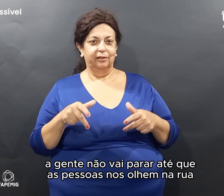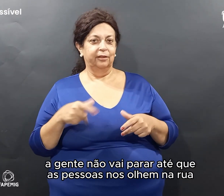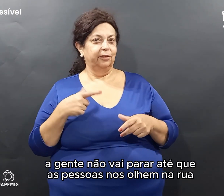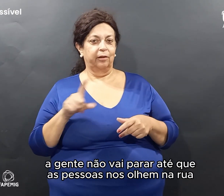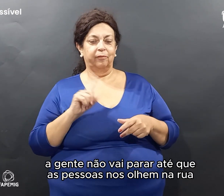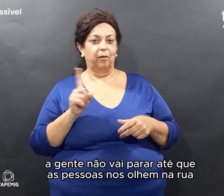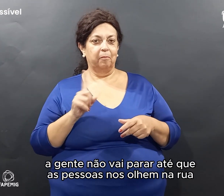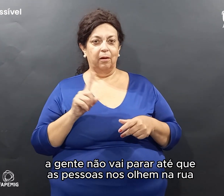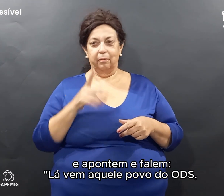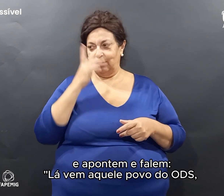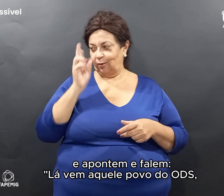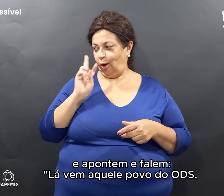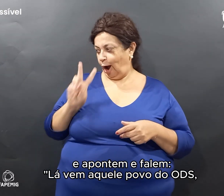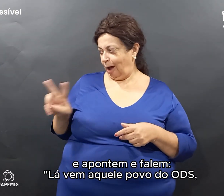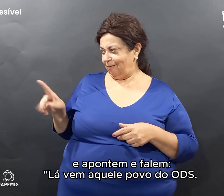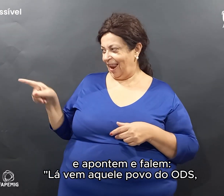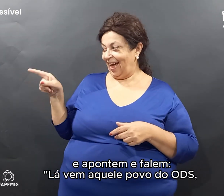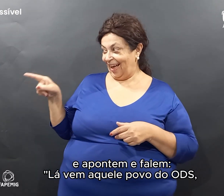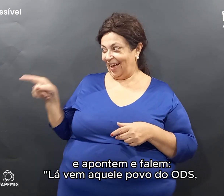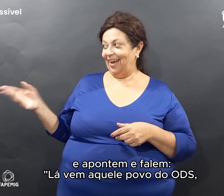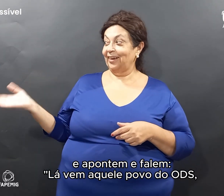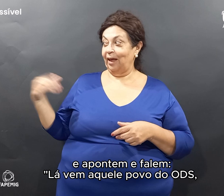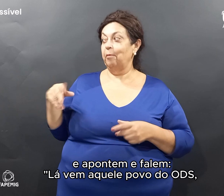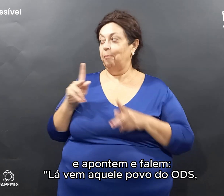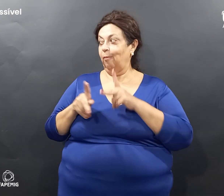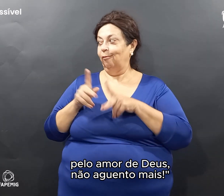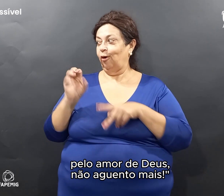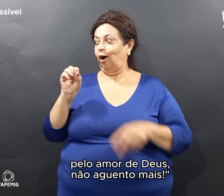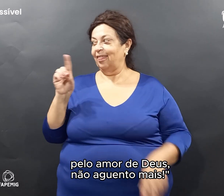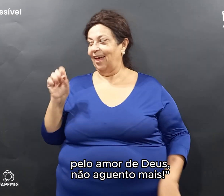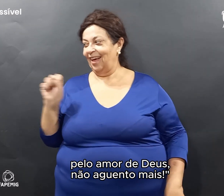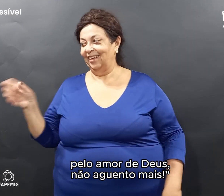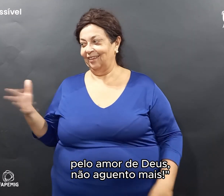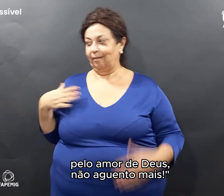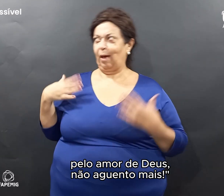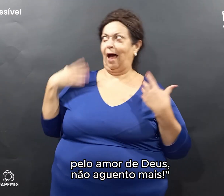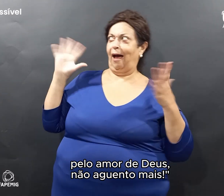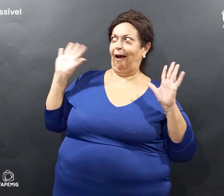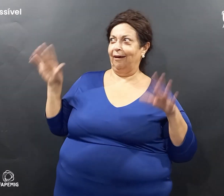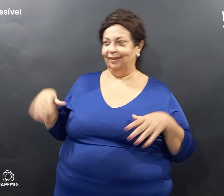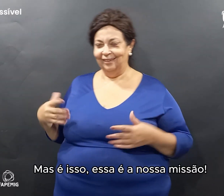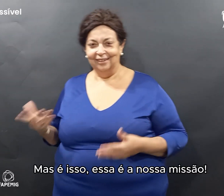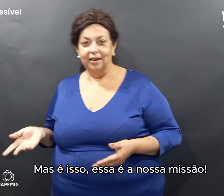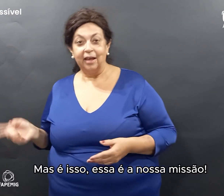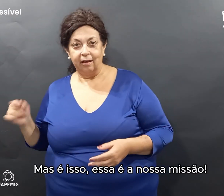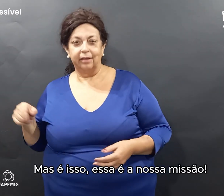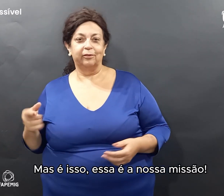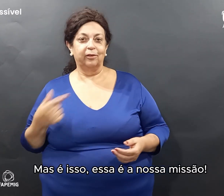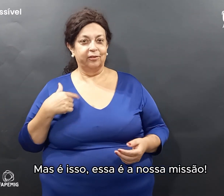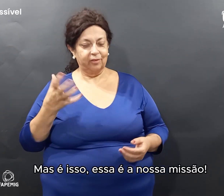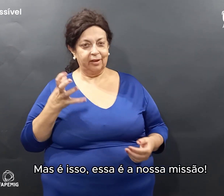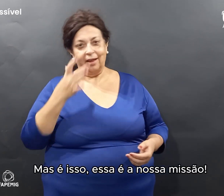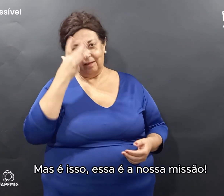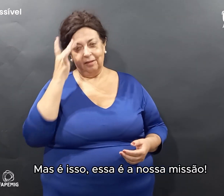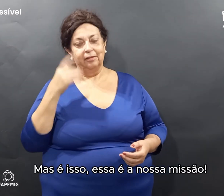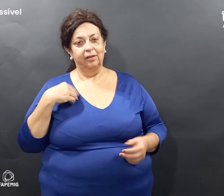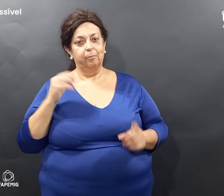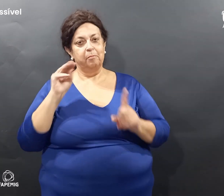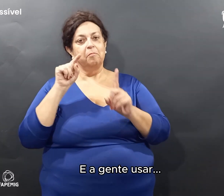pessoas nos olhem na rua e apontem e falem: lá vem aquele povo do ODS, pelo amor de Deus, não aguento mais. Mas é isso, essa é a nossa missão. E a